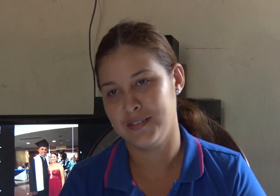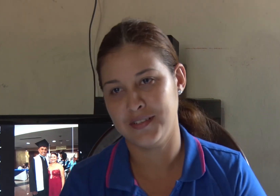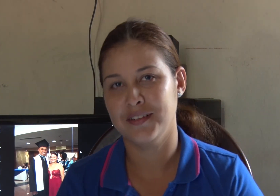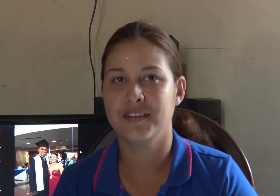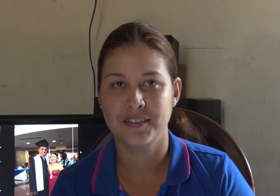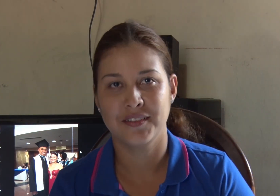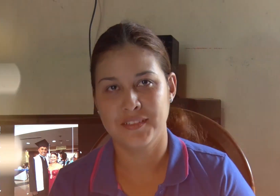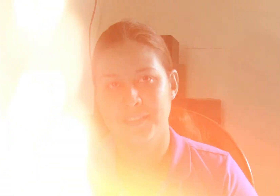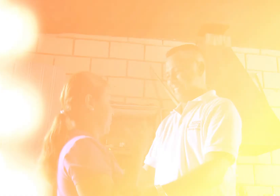mutua que hay en la familia.